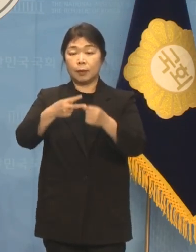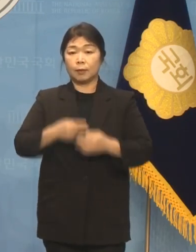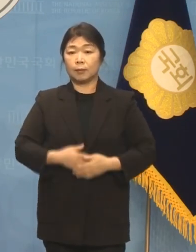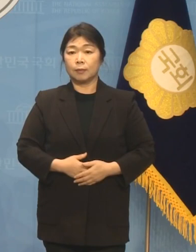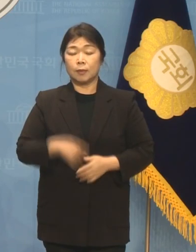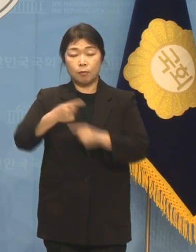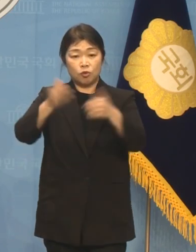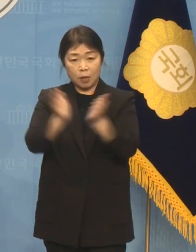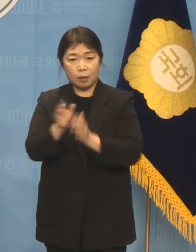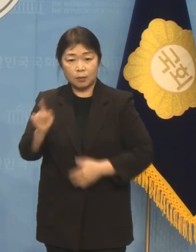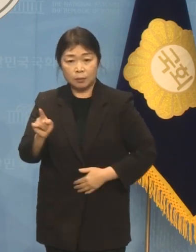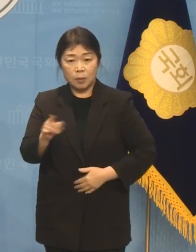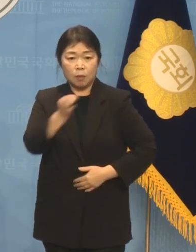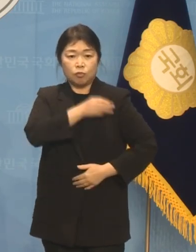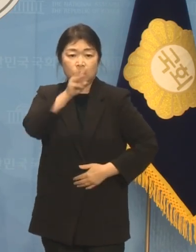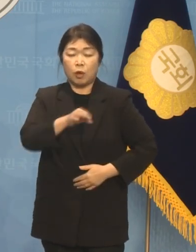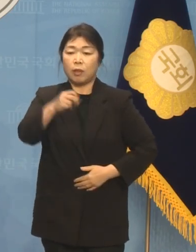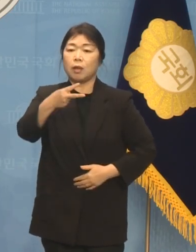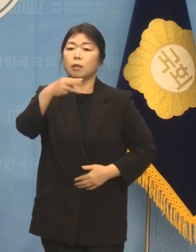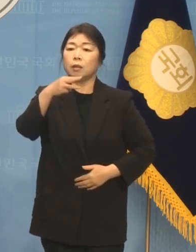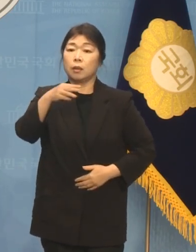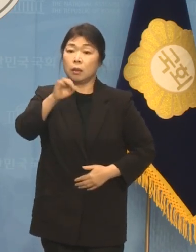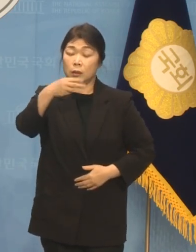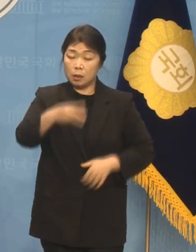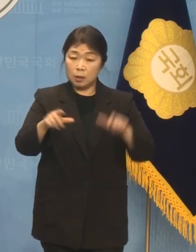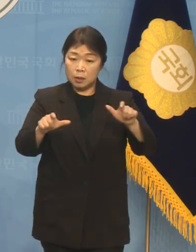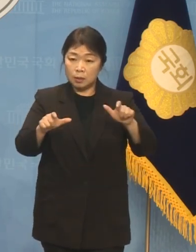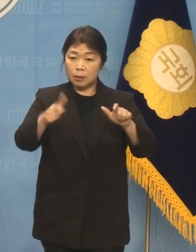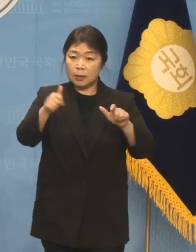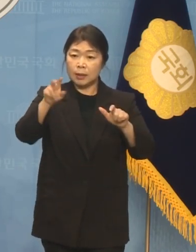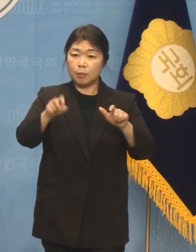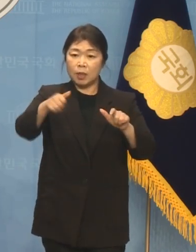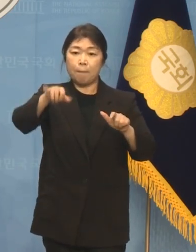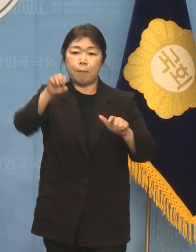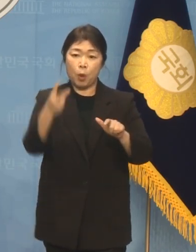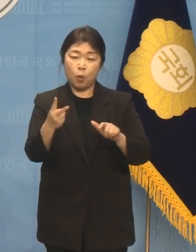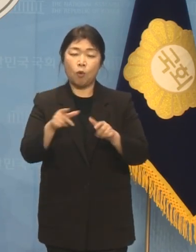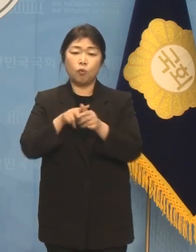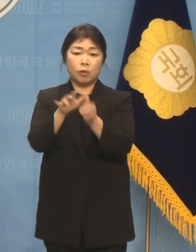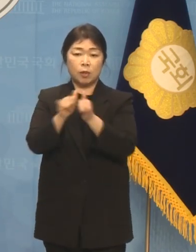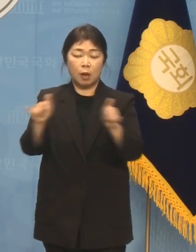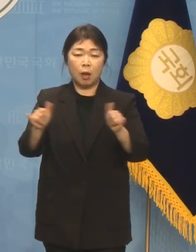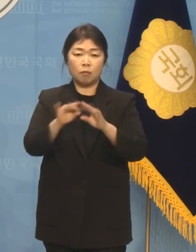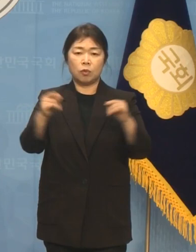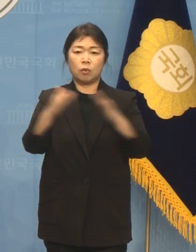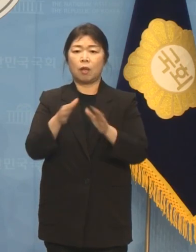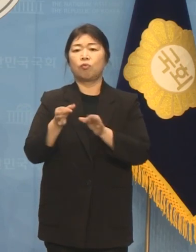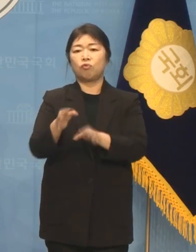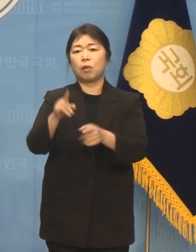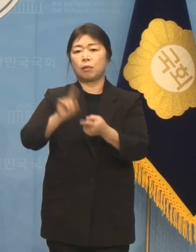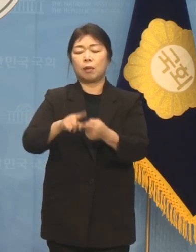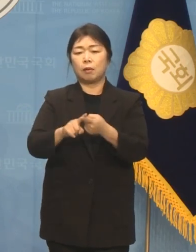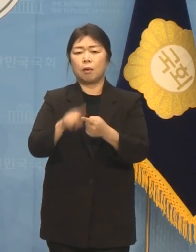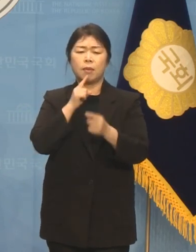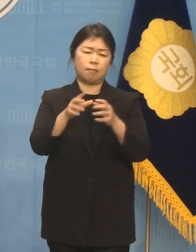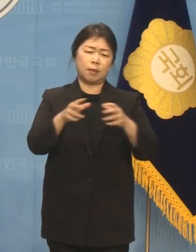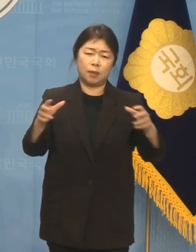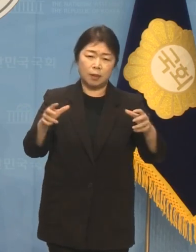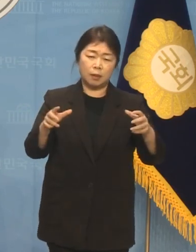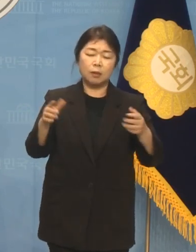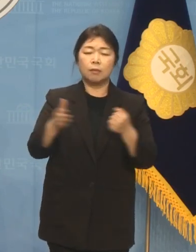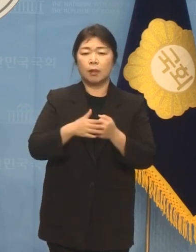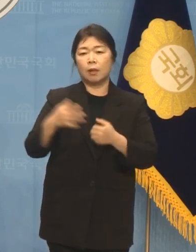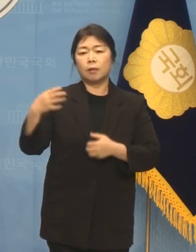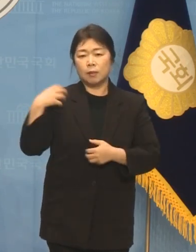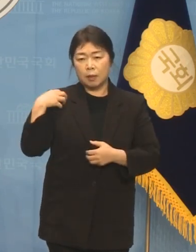민주당은 부천을 김기표 후보의 부동산 투기 논란에 대해 책임 있는 해명과 조치를